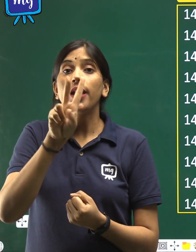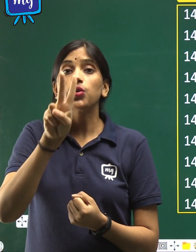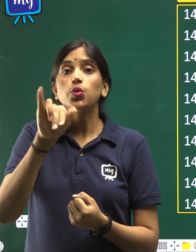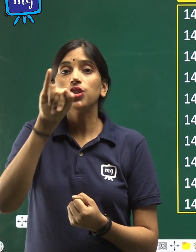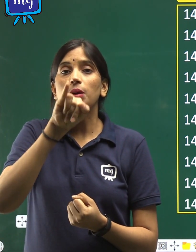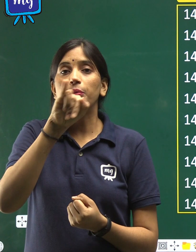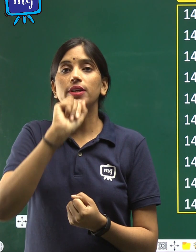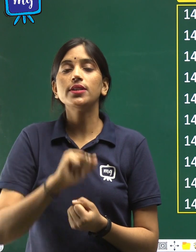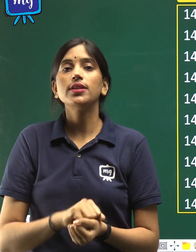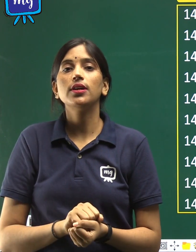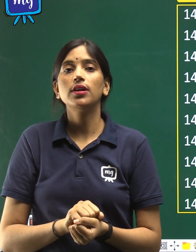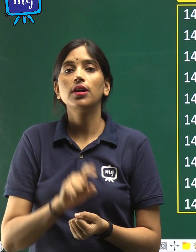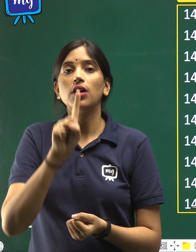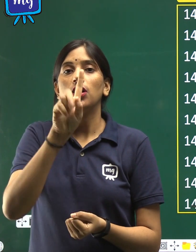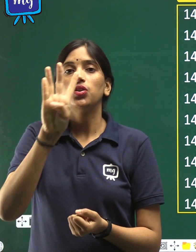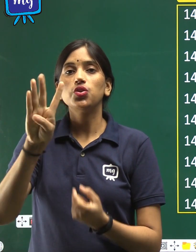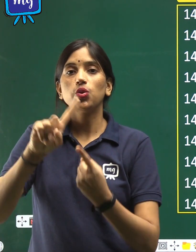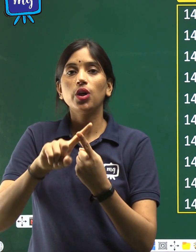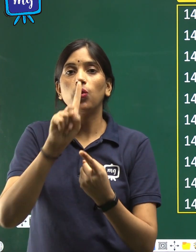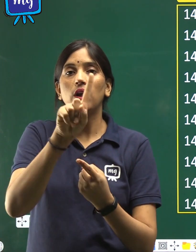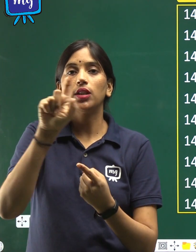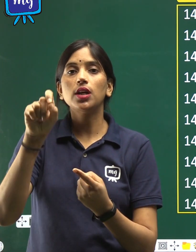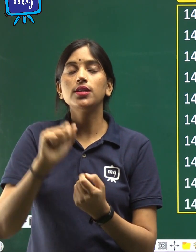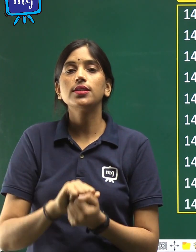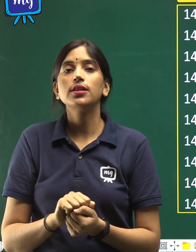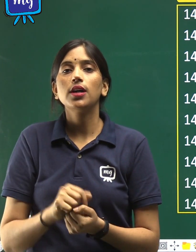126। 14 गुणा 10